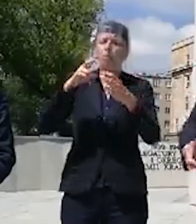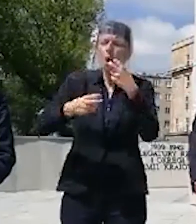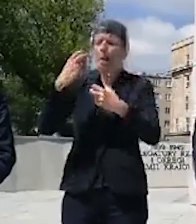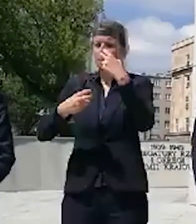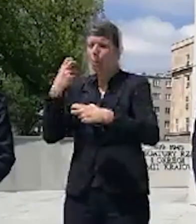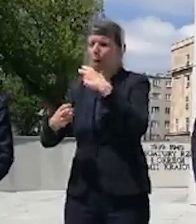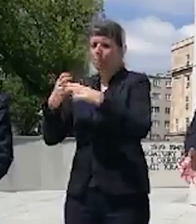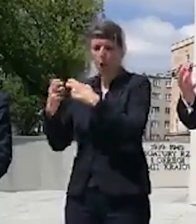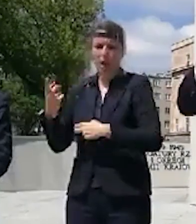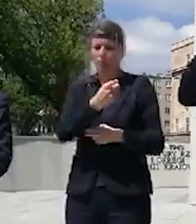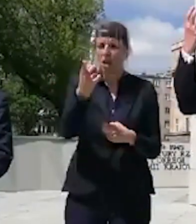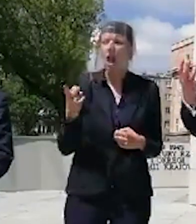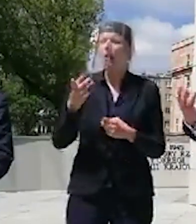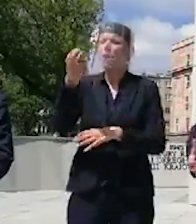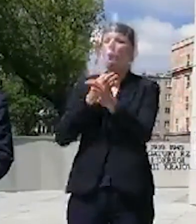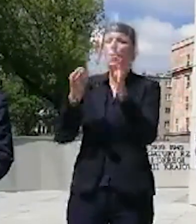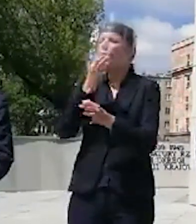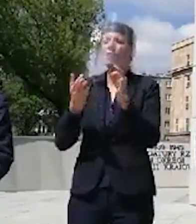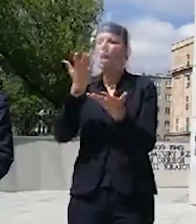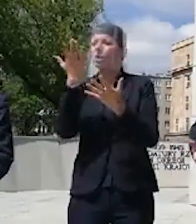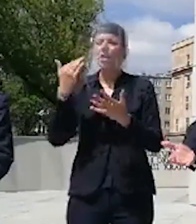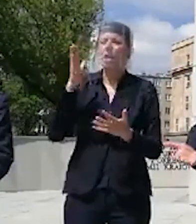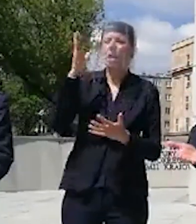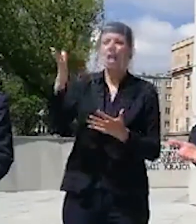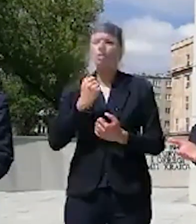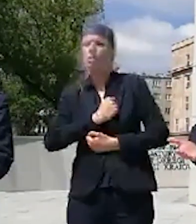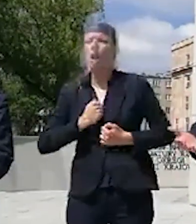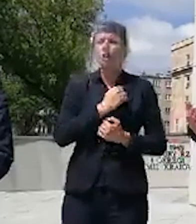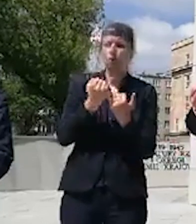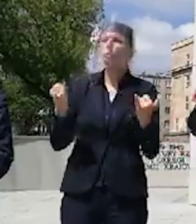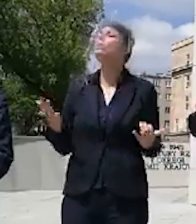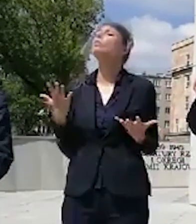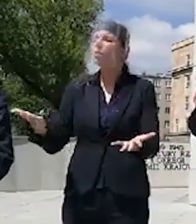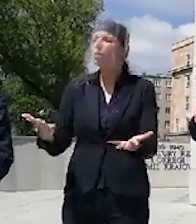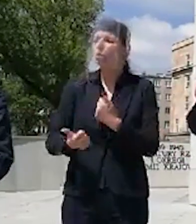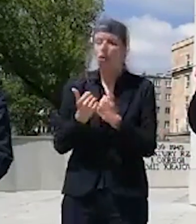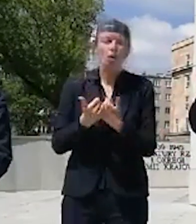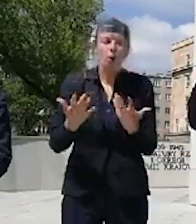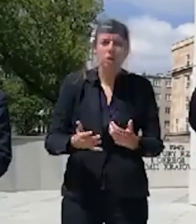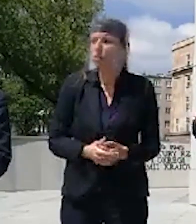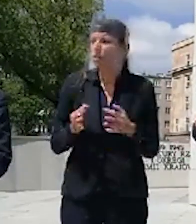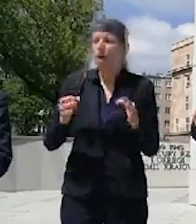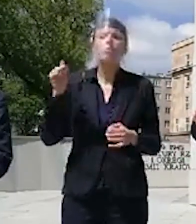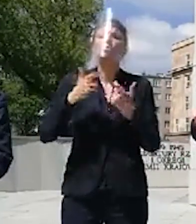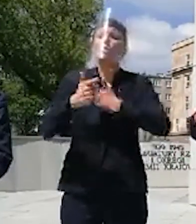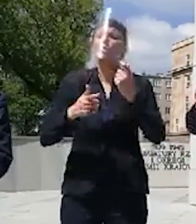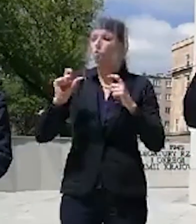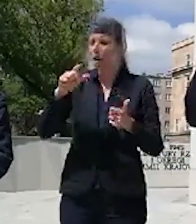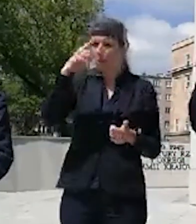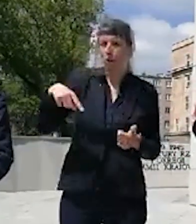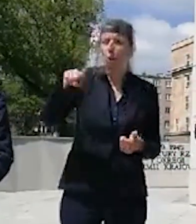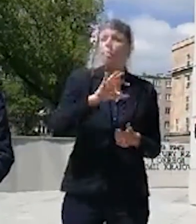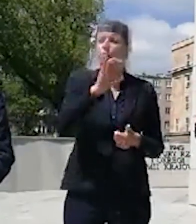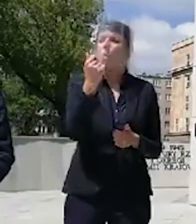nam opowiadacie, że nam zrobicie, że nie będzie wrogich przejęć. Kogo to obchodzi? W tej chwili musimy zadbać o to, żeby ludzie mieli pieniądze, żeby mieli za